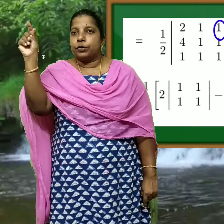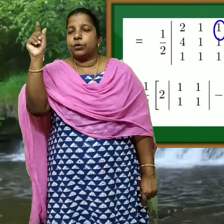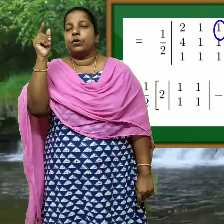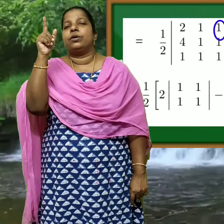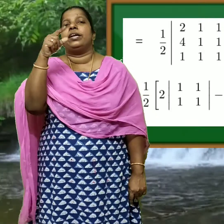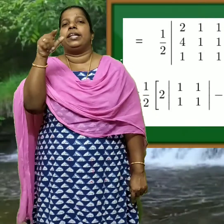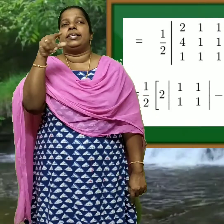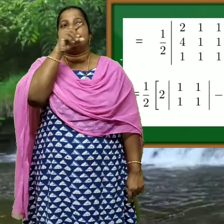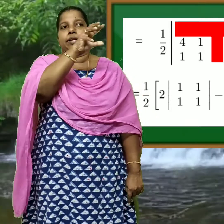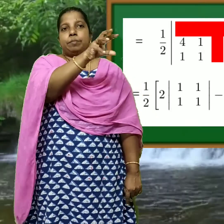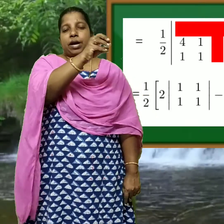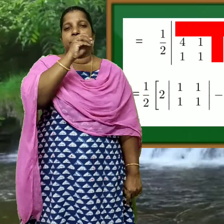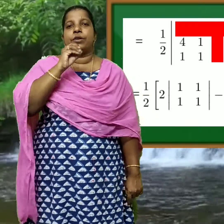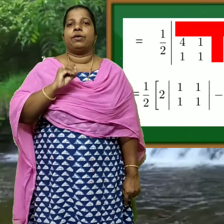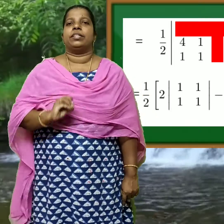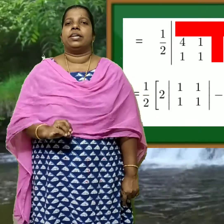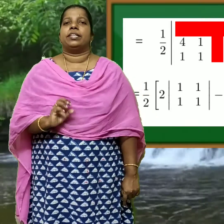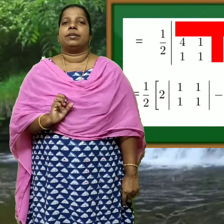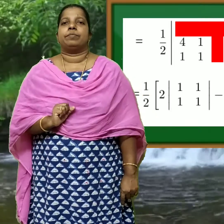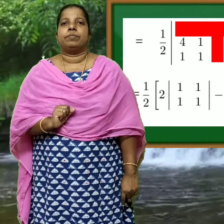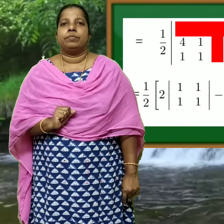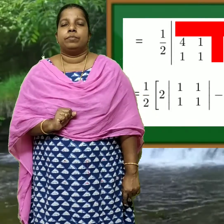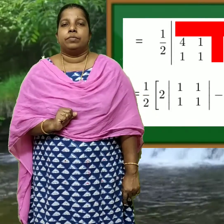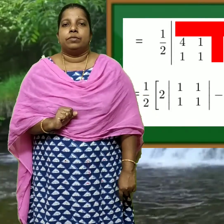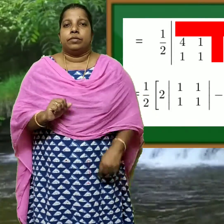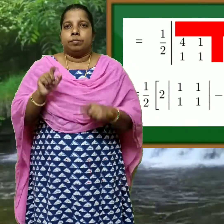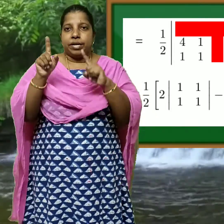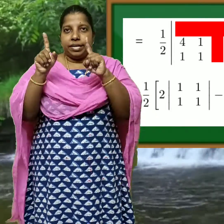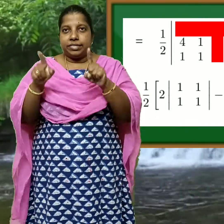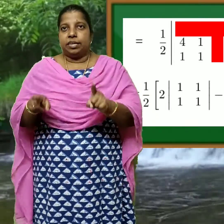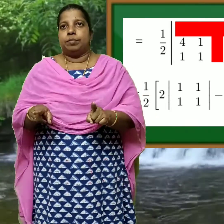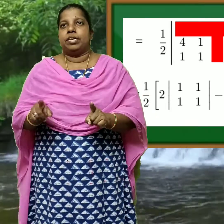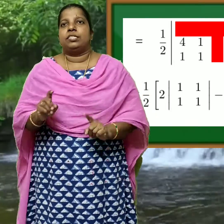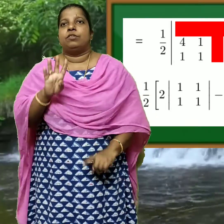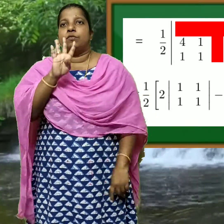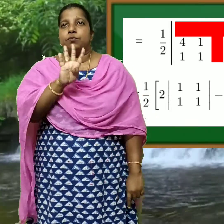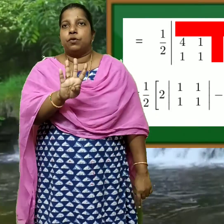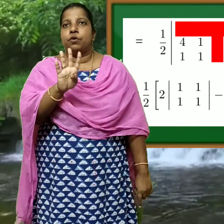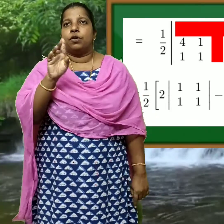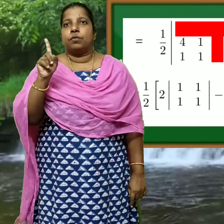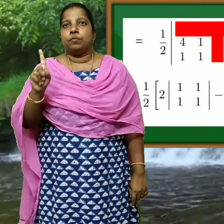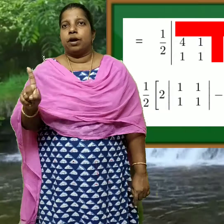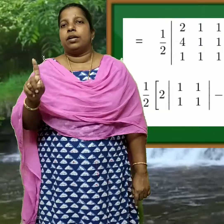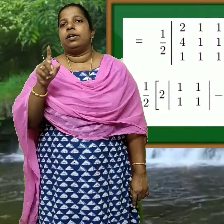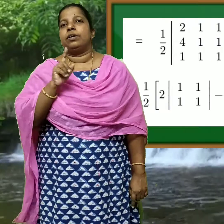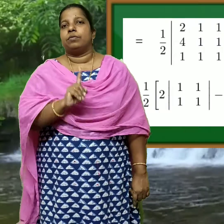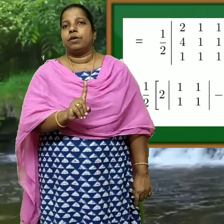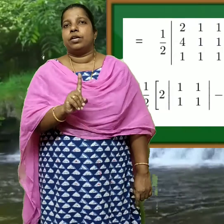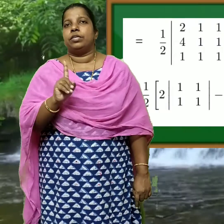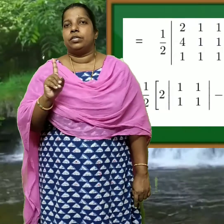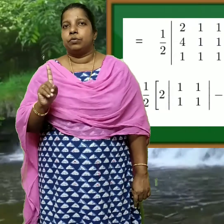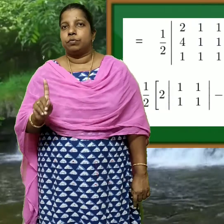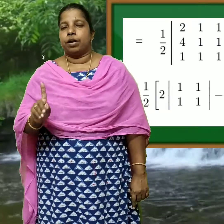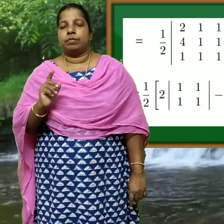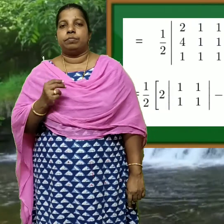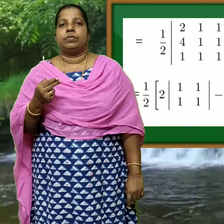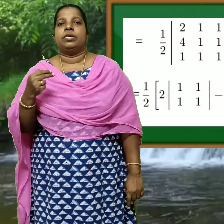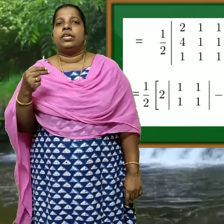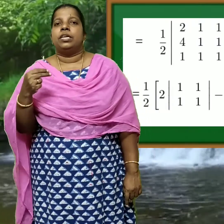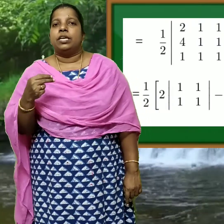ചെയ്യണം, റോ ഡിലീറ്റ് ചെയ്യണം. ബാക്കിയുള്ളത് എഴുതണം. ഡിറ്റർമിനൻറ്റ് 4, 1, 1,